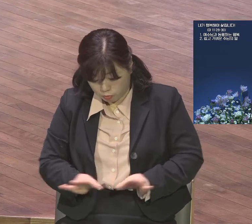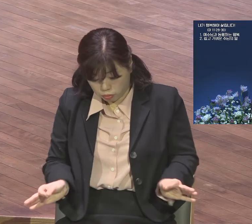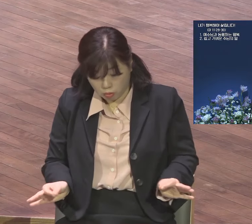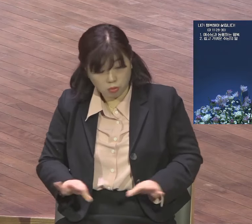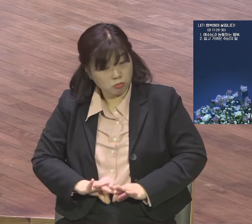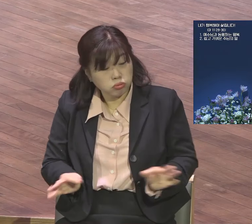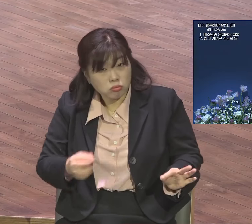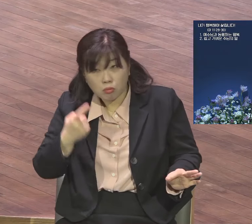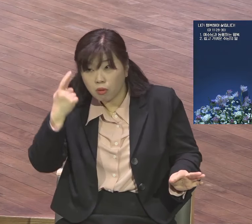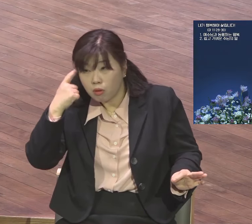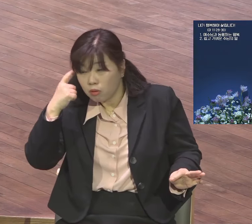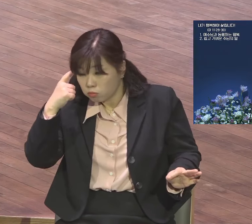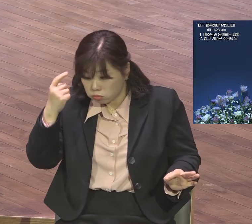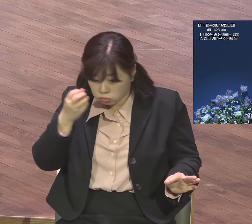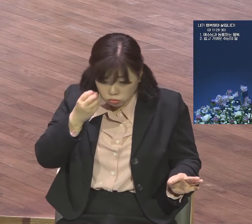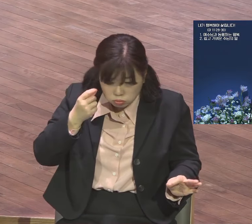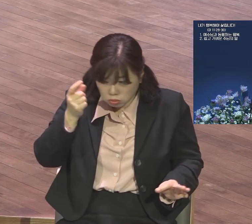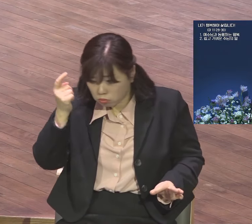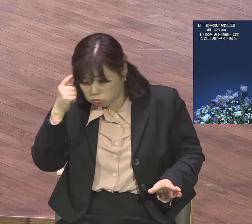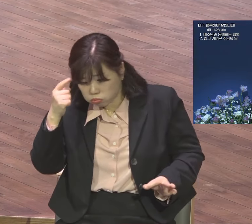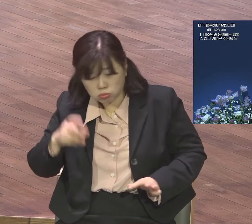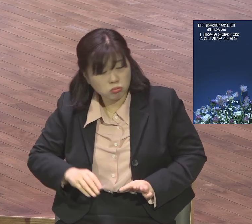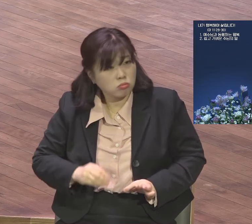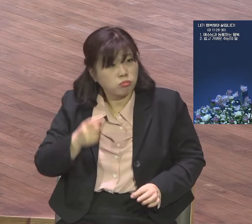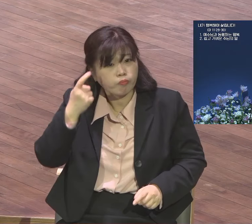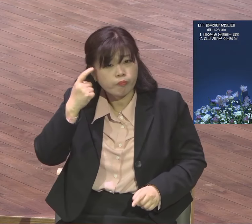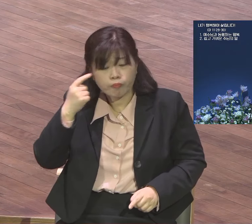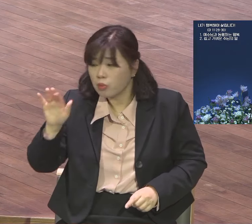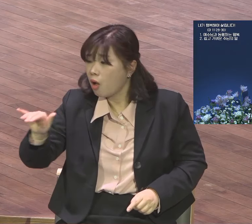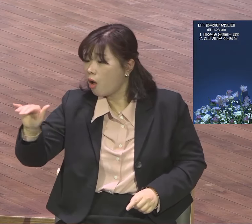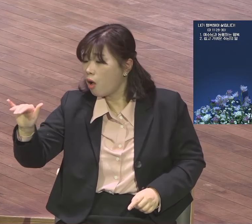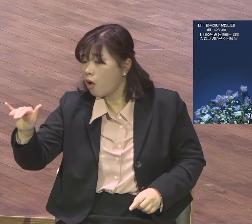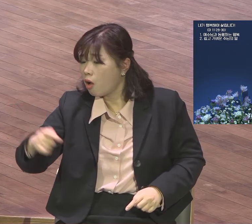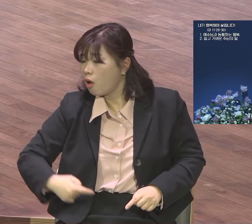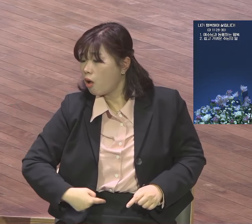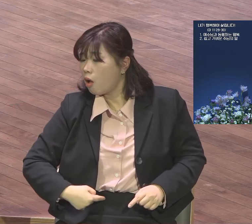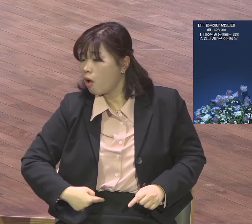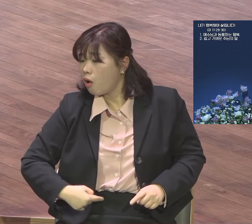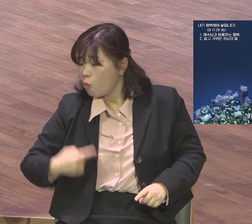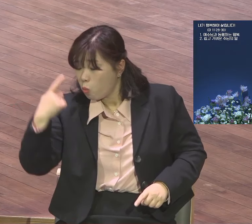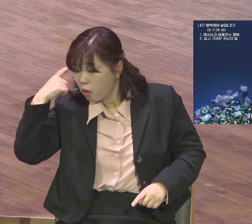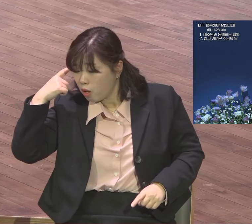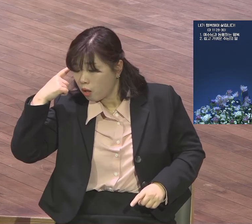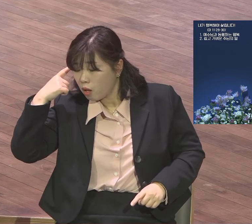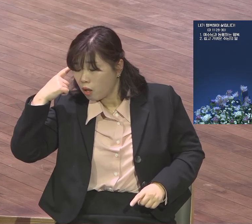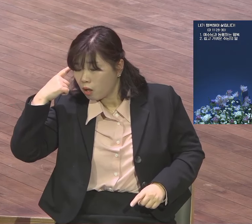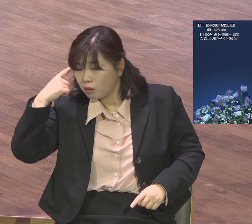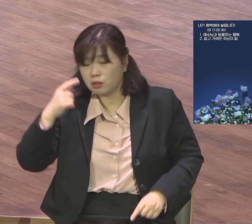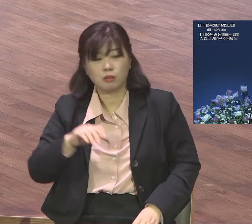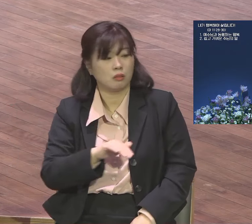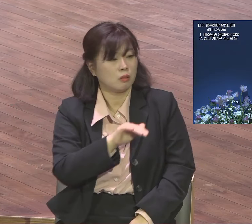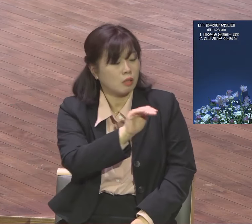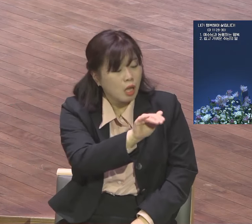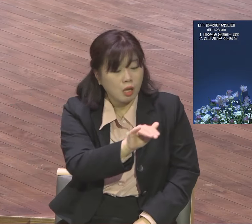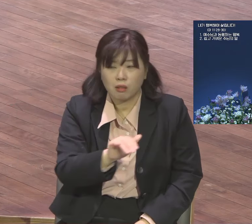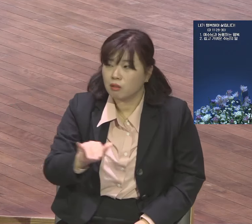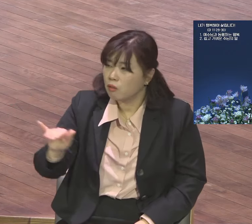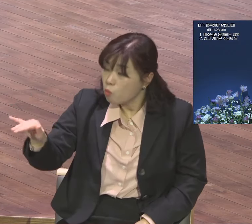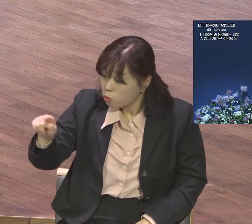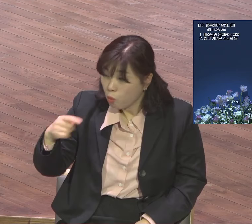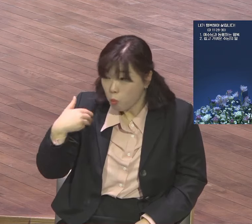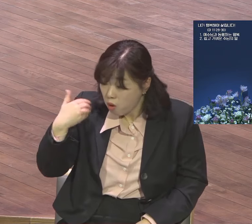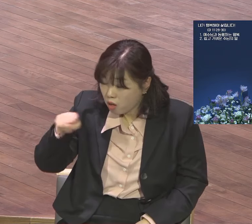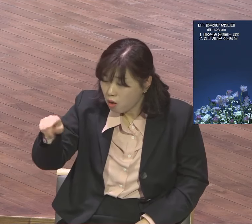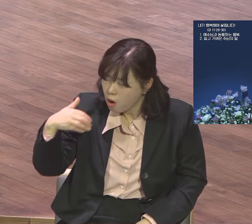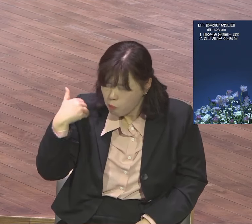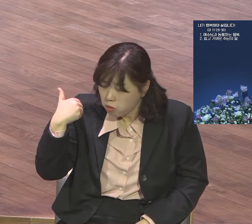그랬더니 이 동료들이 말하기를 저한테 119가 다녀갔다는 것입니다. 제가 잠시